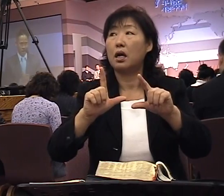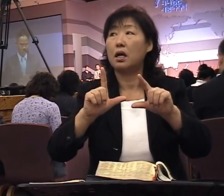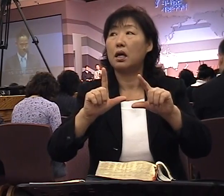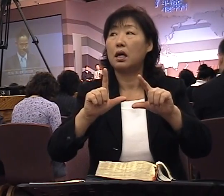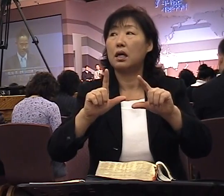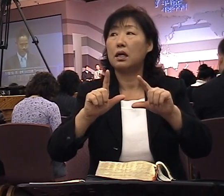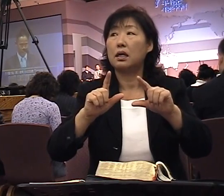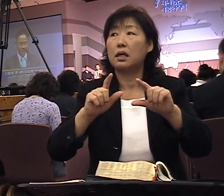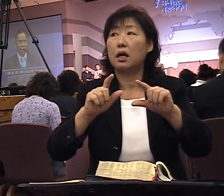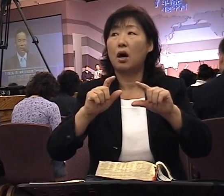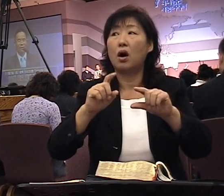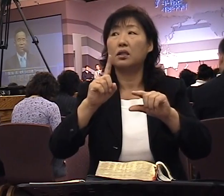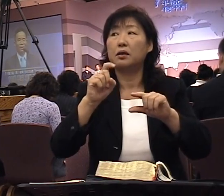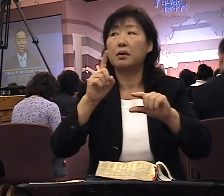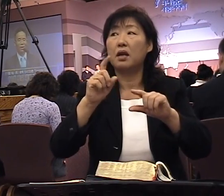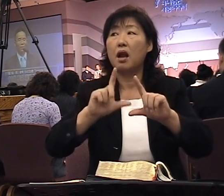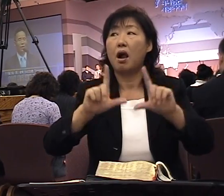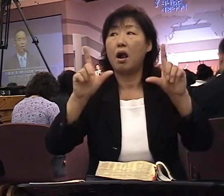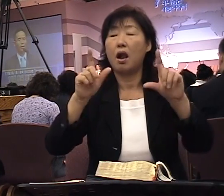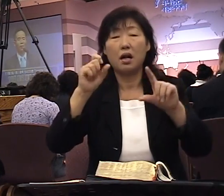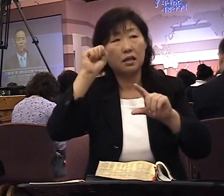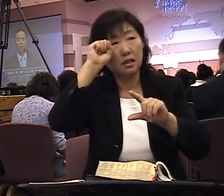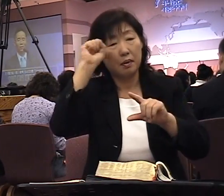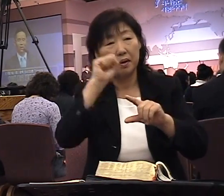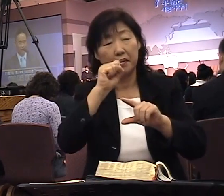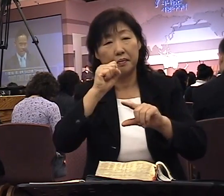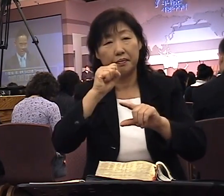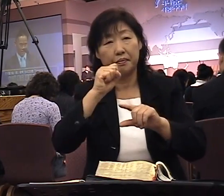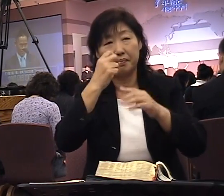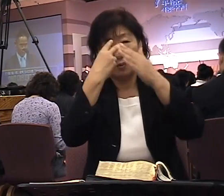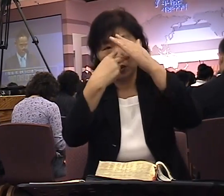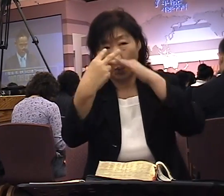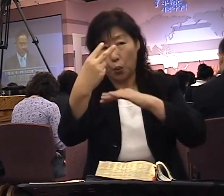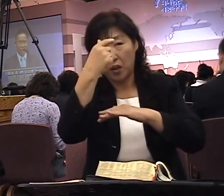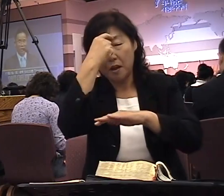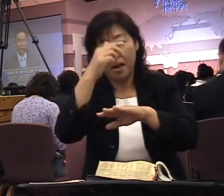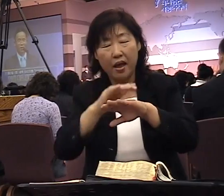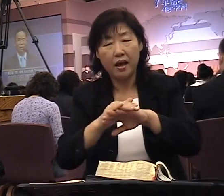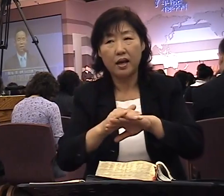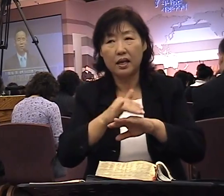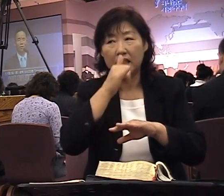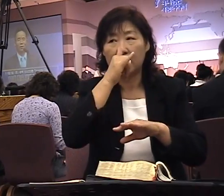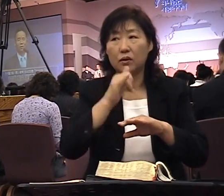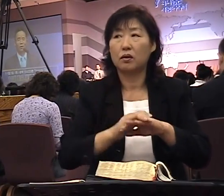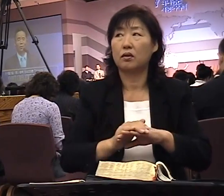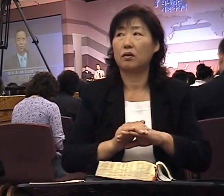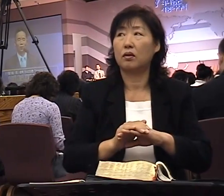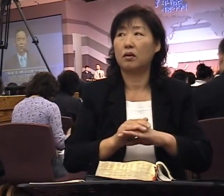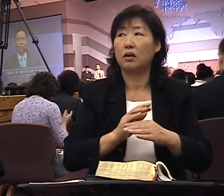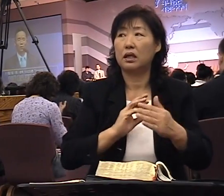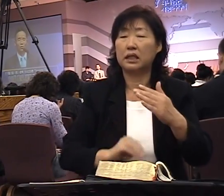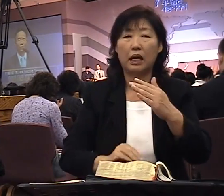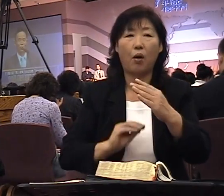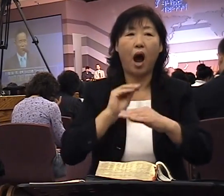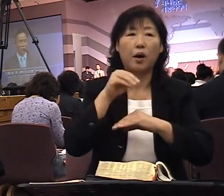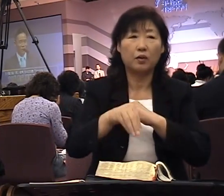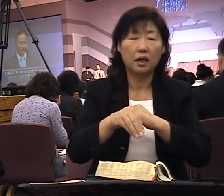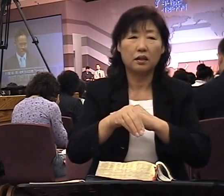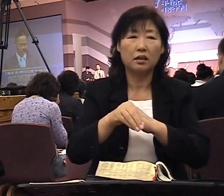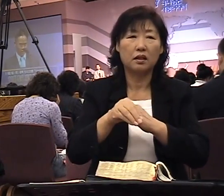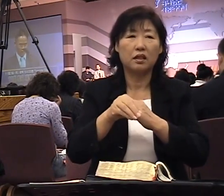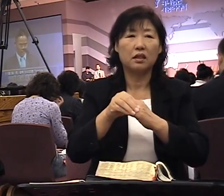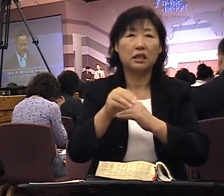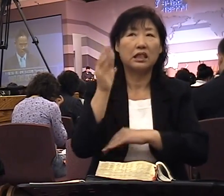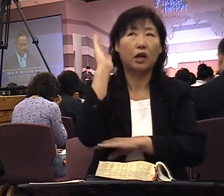새벽 비전 예배입니다. 3세대가 함께하는 이 귀한 예배, 김성 목사님께서 인사이드 아웃이라는 제목으로 주제로 말씀